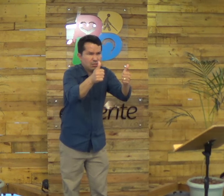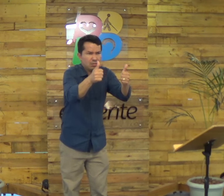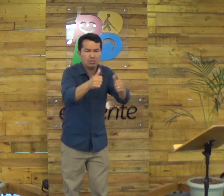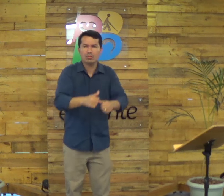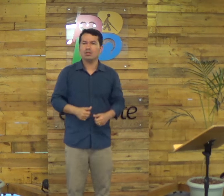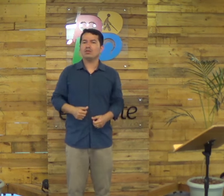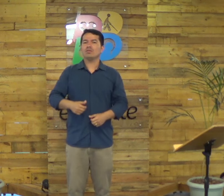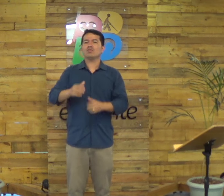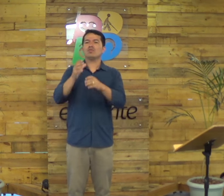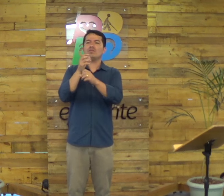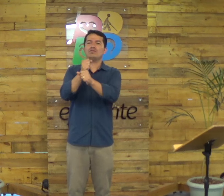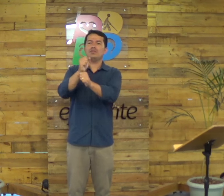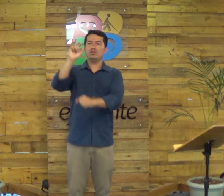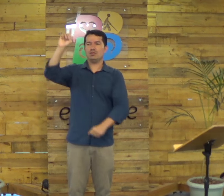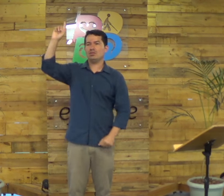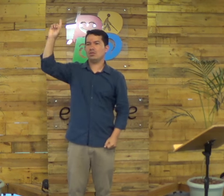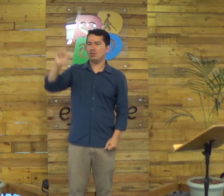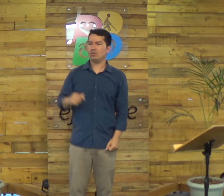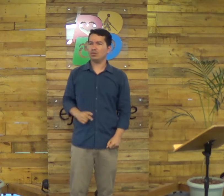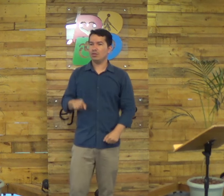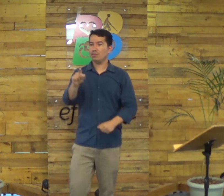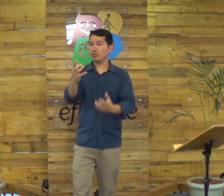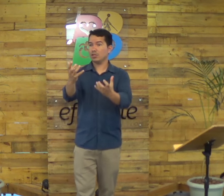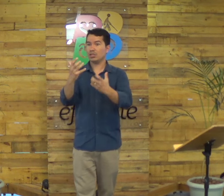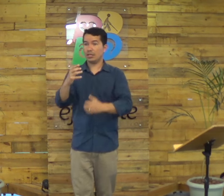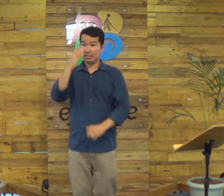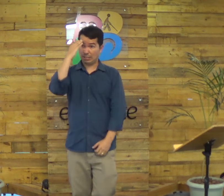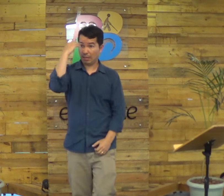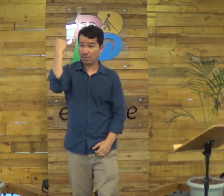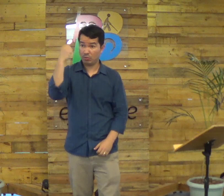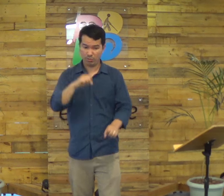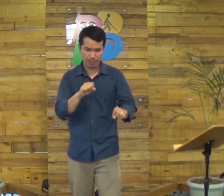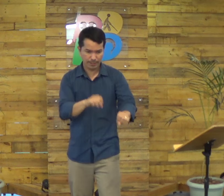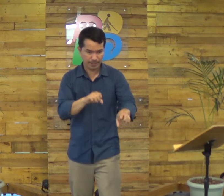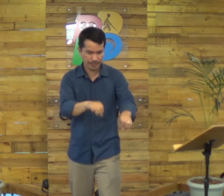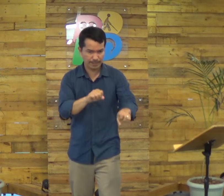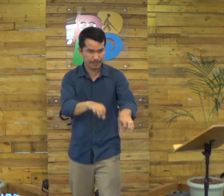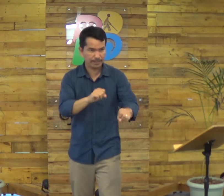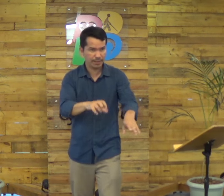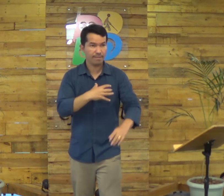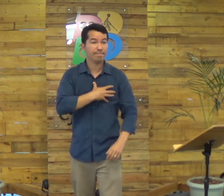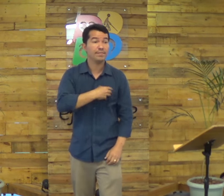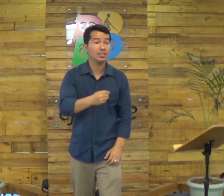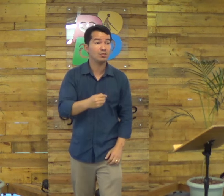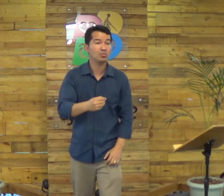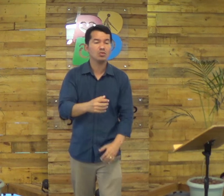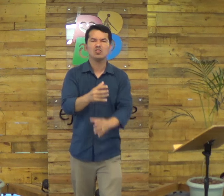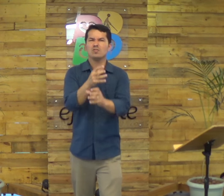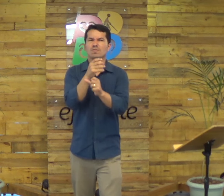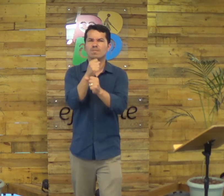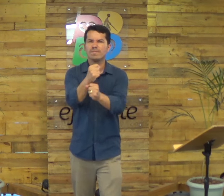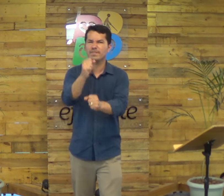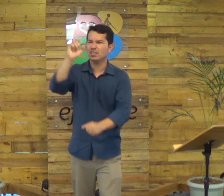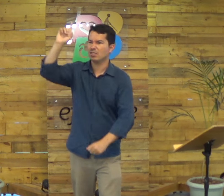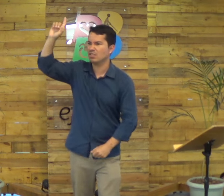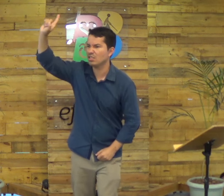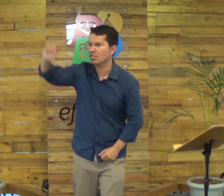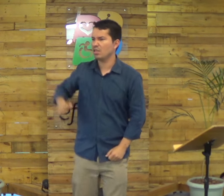casamento bom? Então, confia em Deus, se você quer ter mais solidaria, para ensinar seus filhos a confiarem